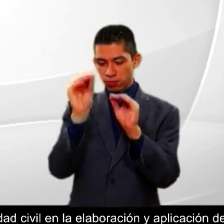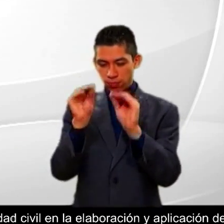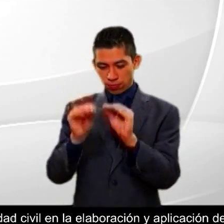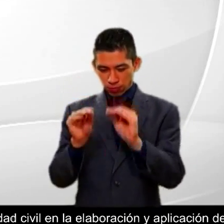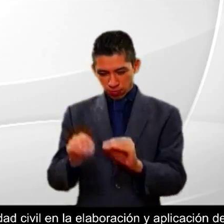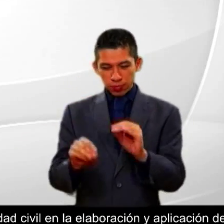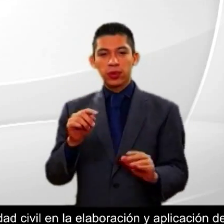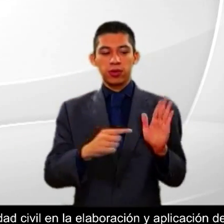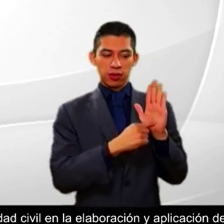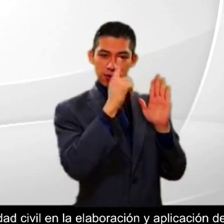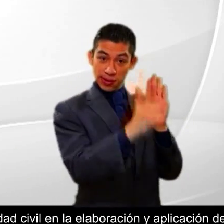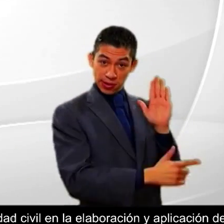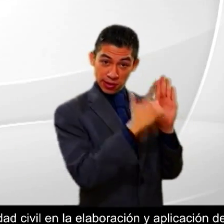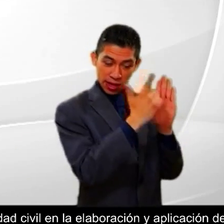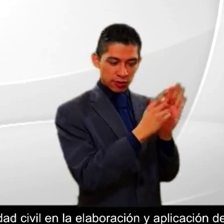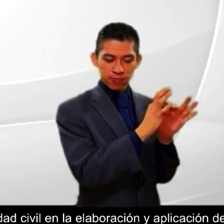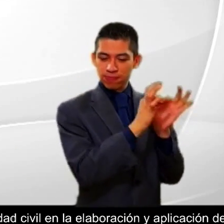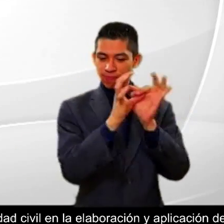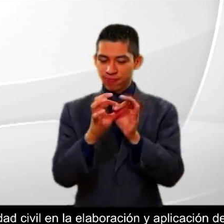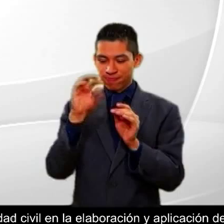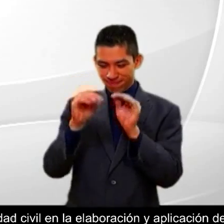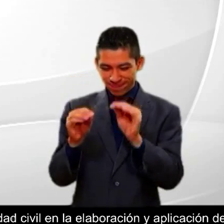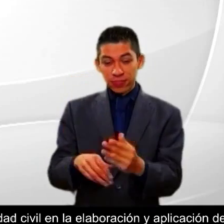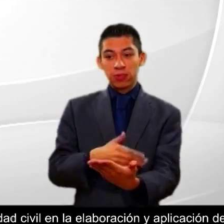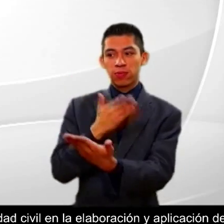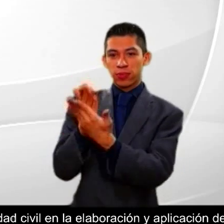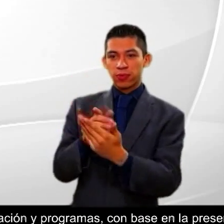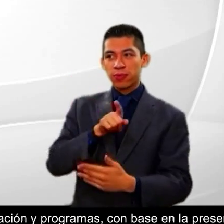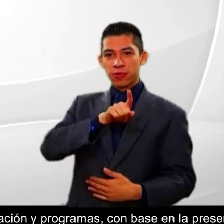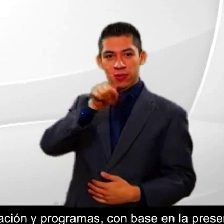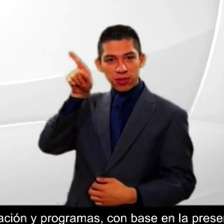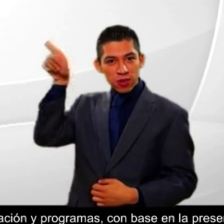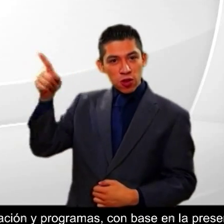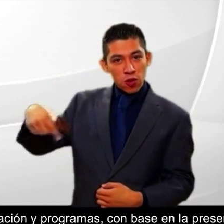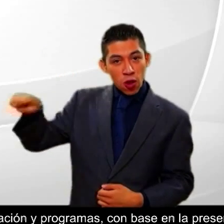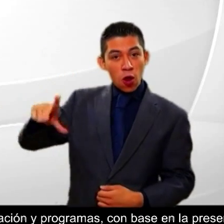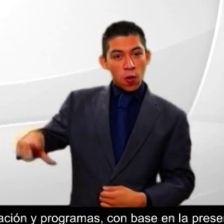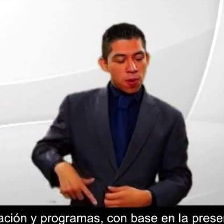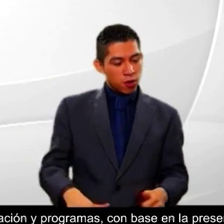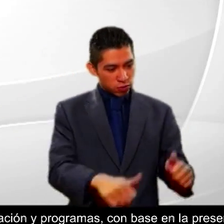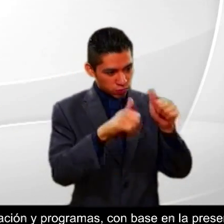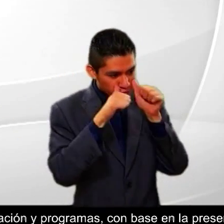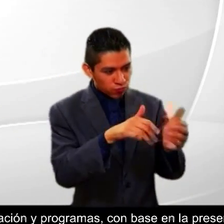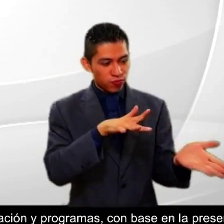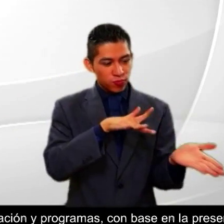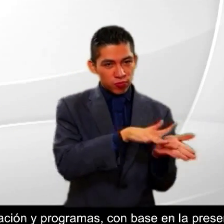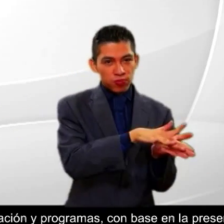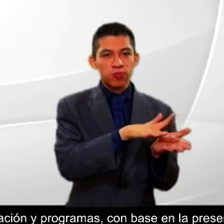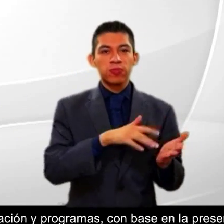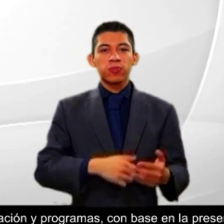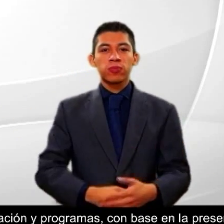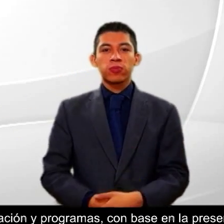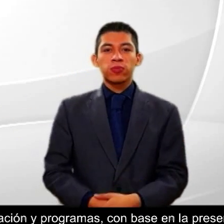la sociedad civil en la elaboración y aplicación de políticas, legislación y programas con base en la presente ley